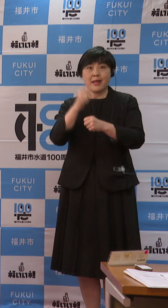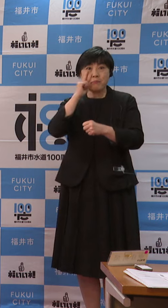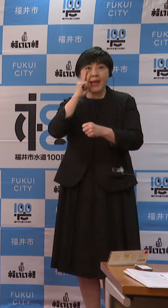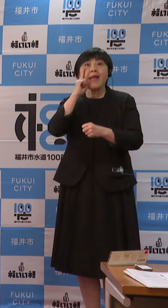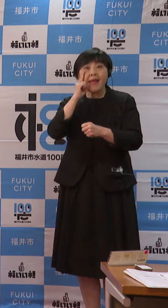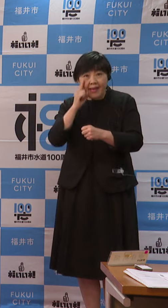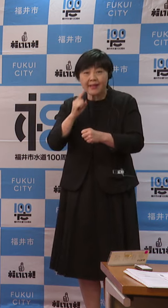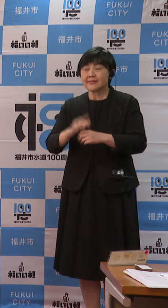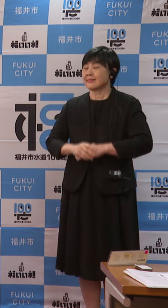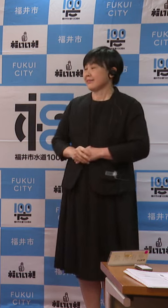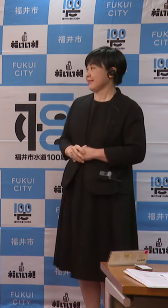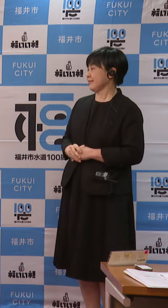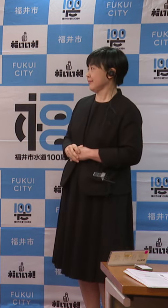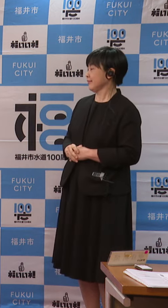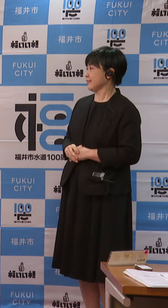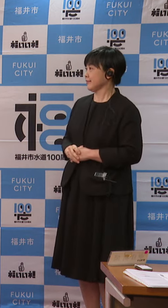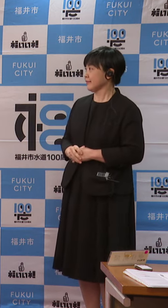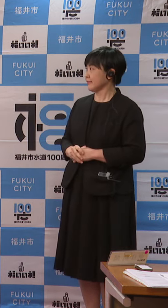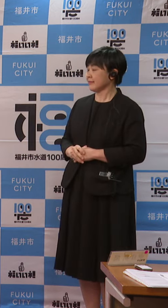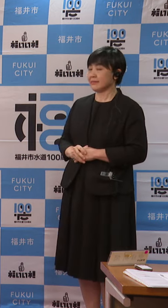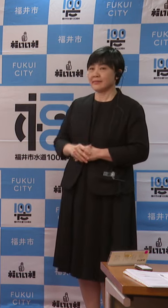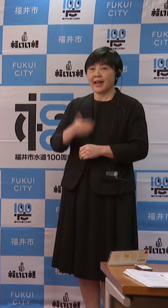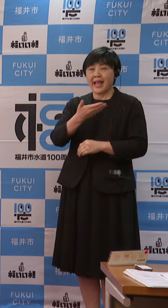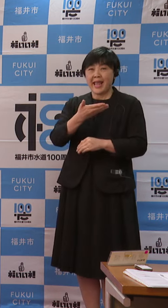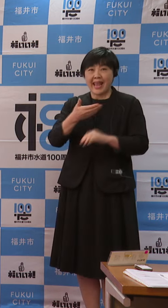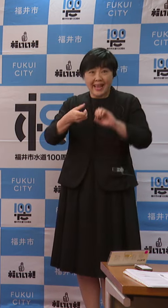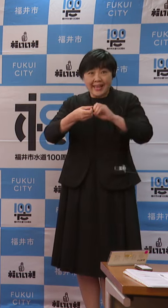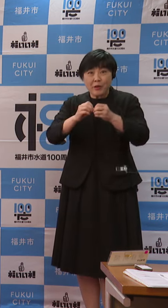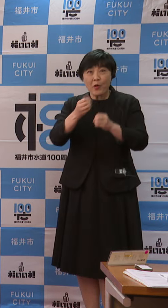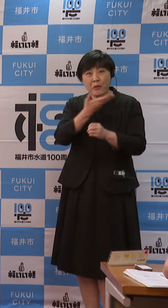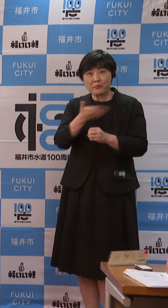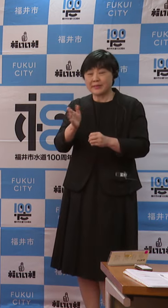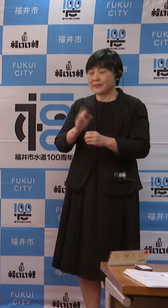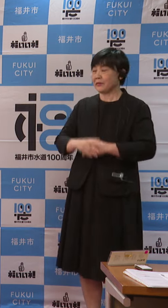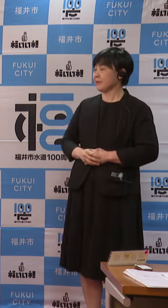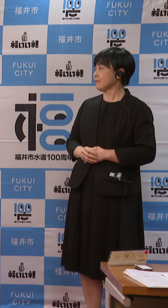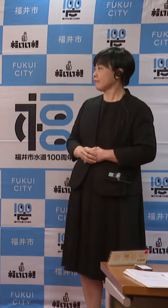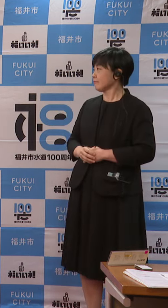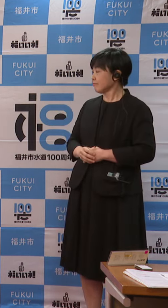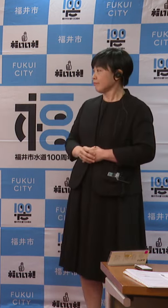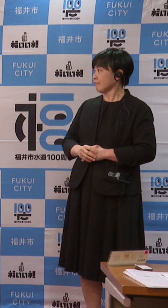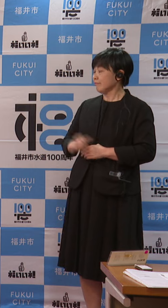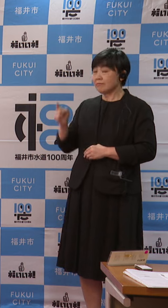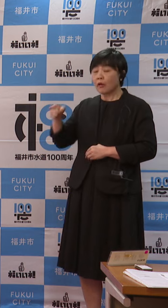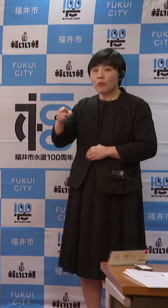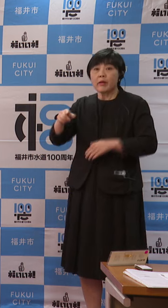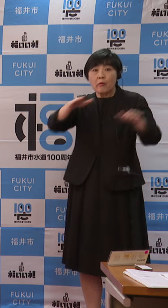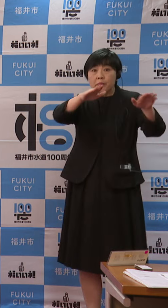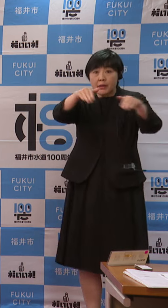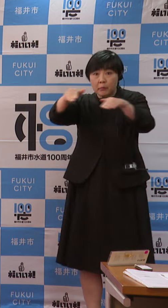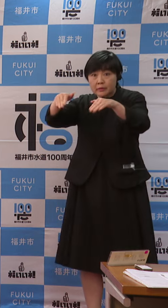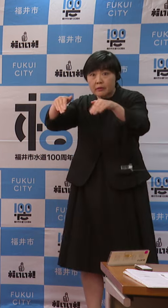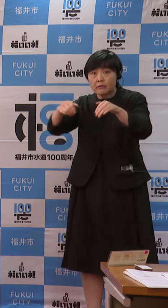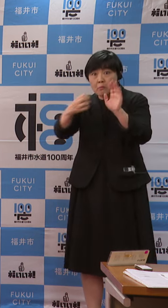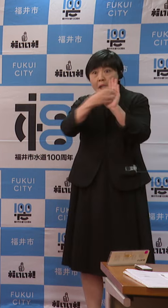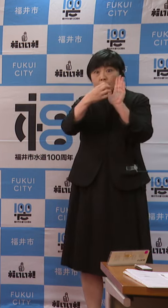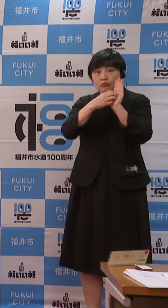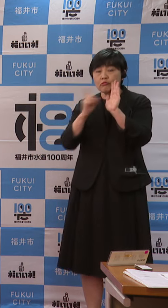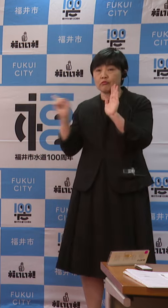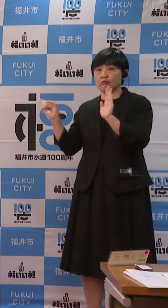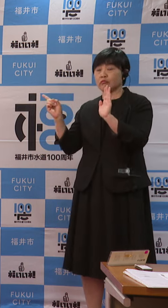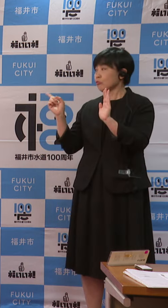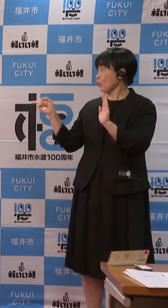で、ちょっと 水色と、そしてまたこれ工房で、これ横にしますとですね、福という